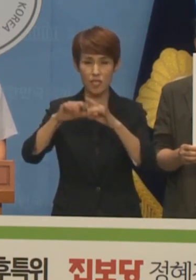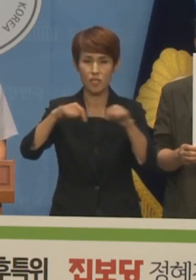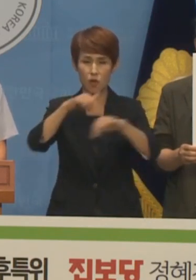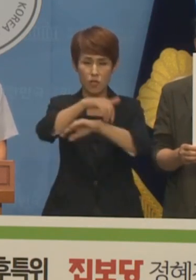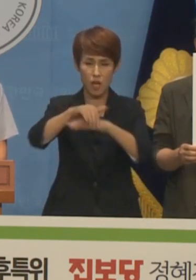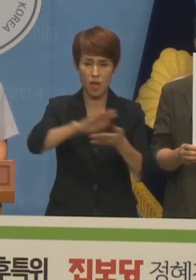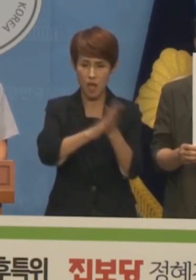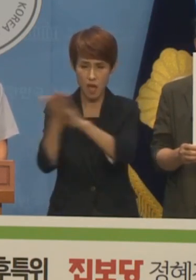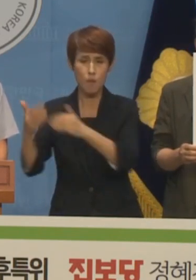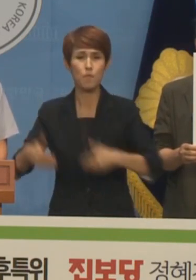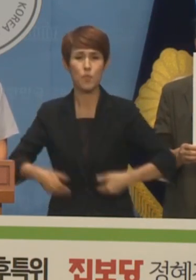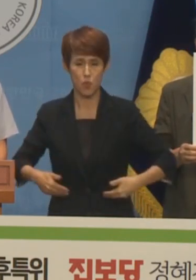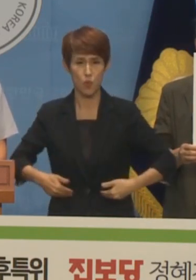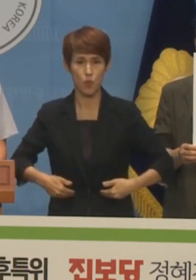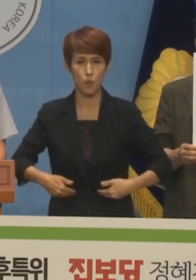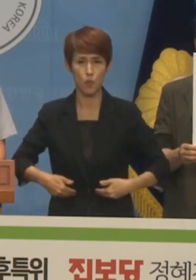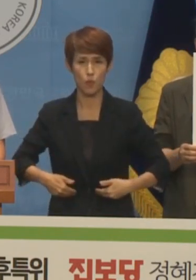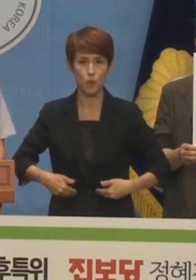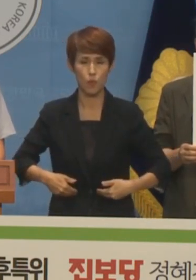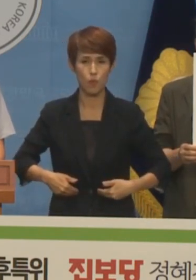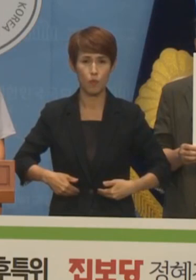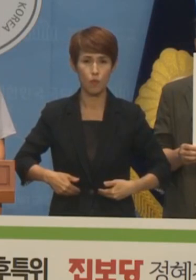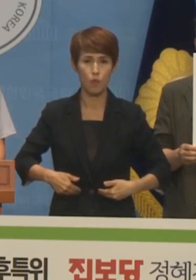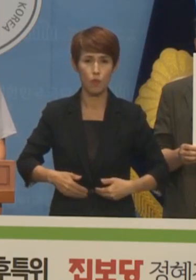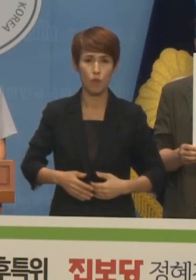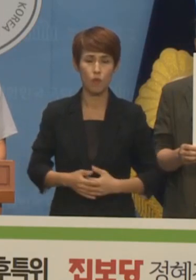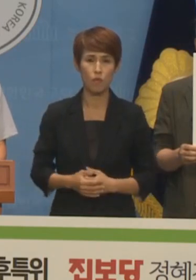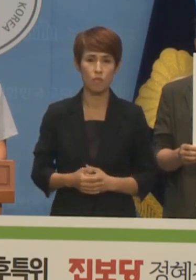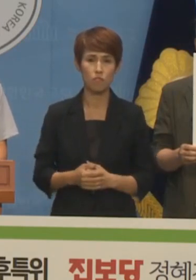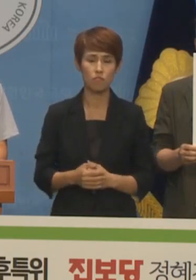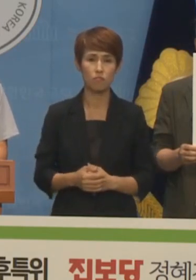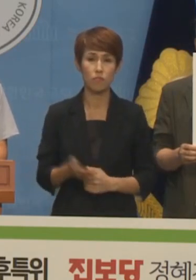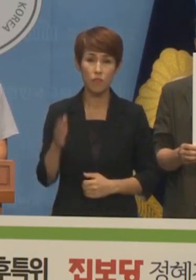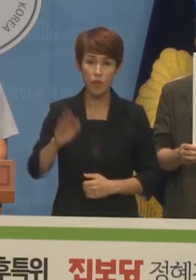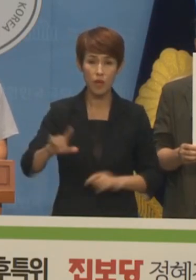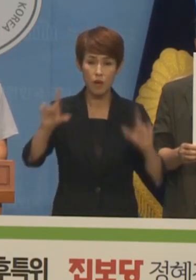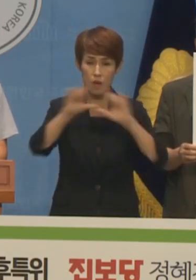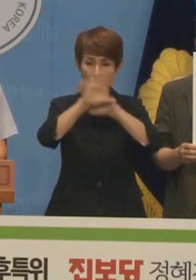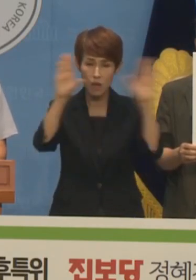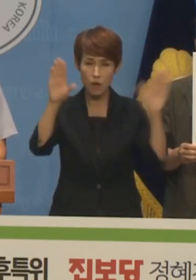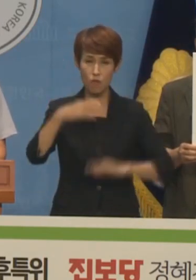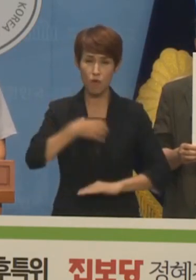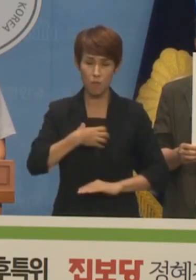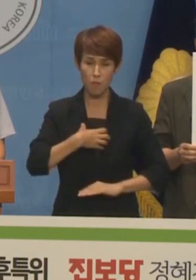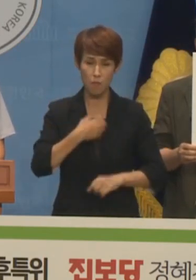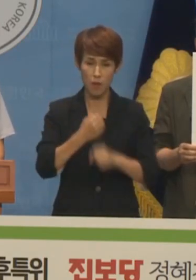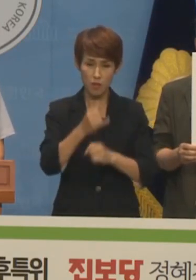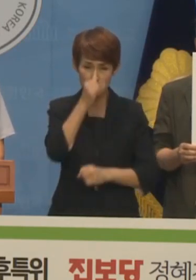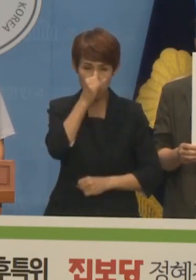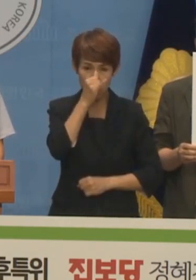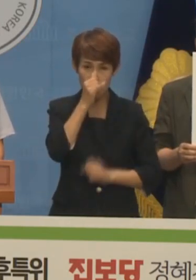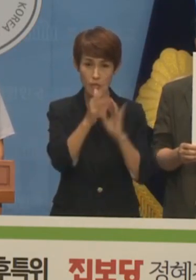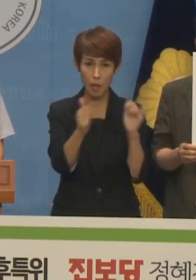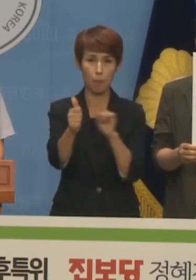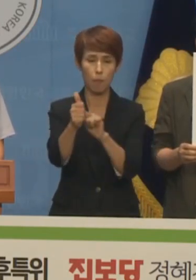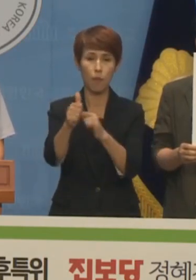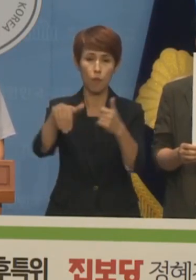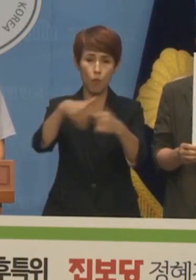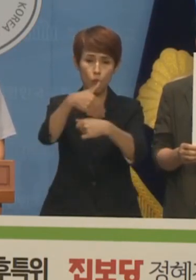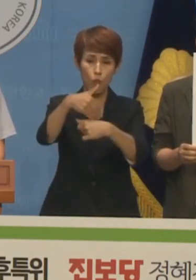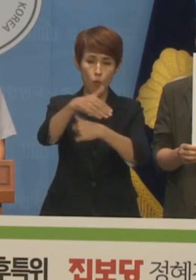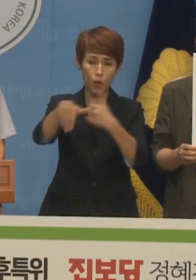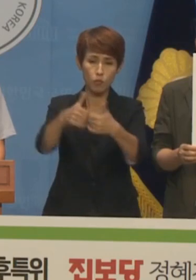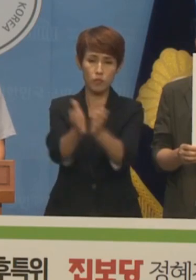나아가야 할 절체절명의 상황에서 기후위기를 가속화할 인물을 환경부